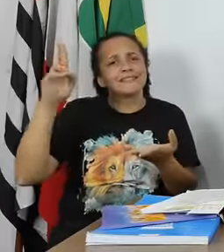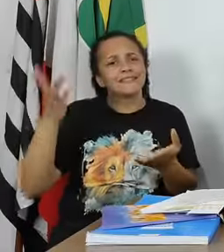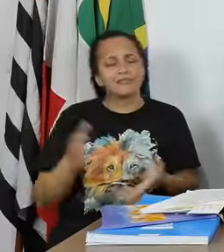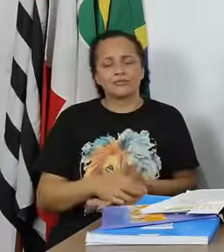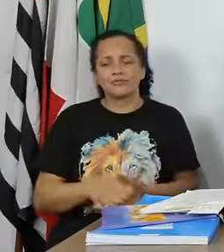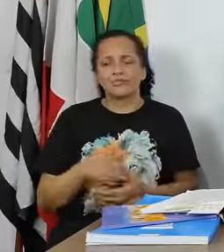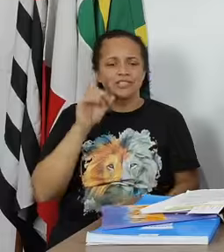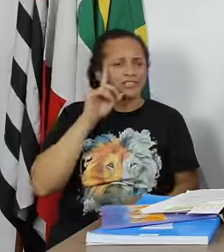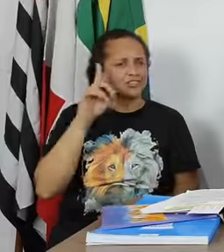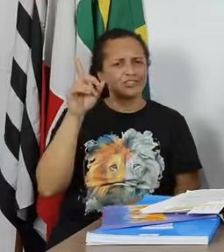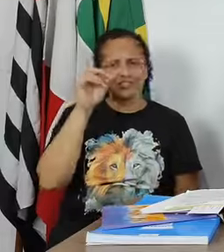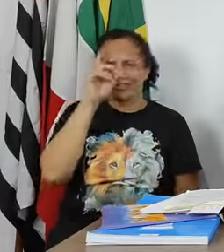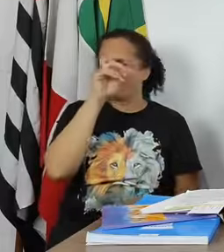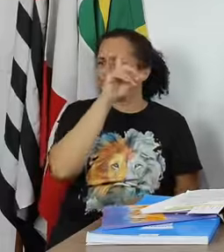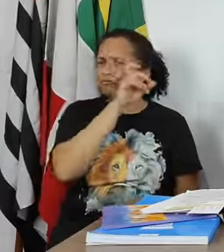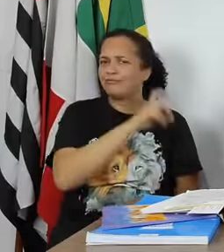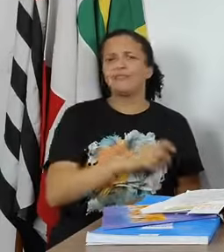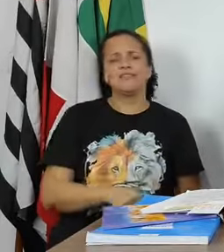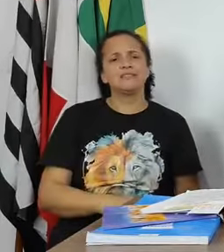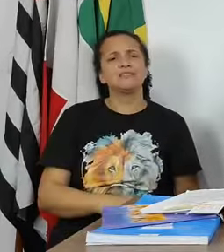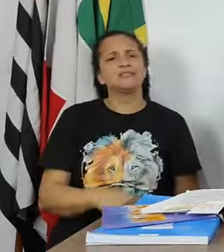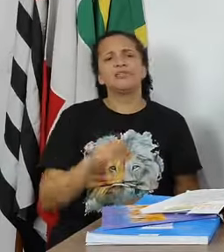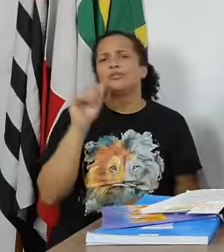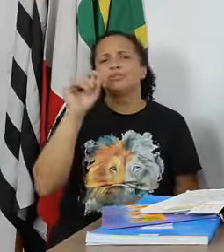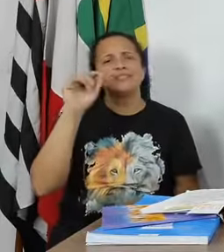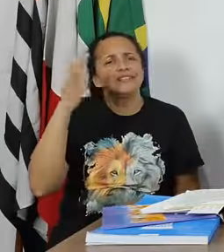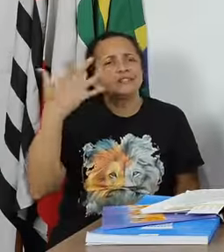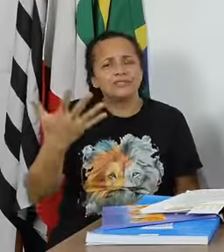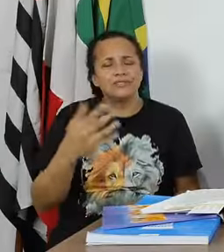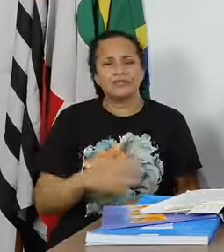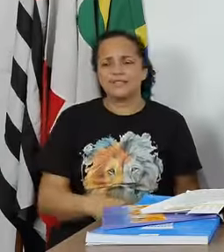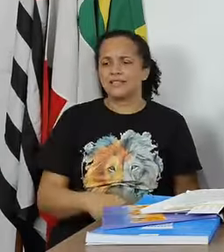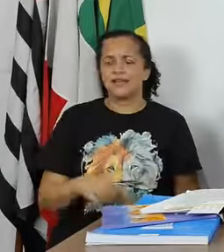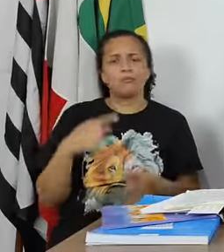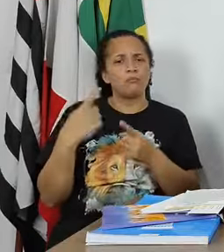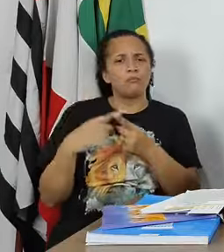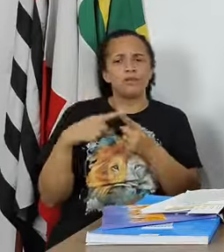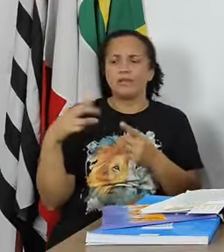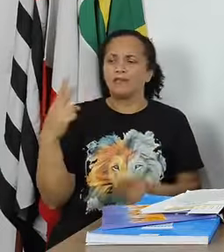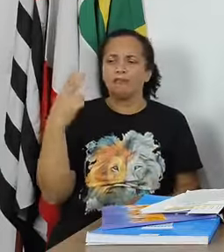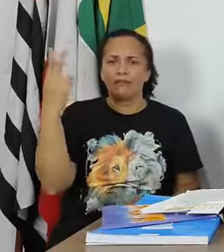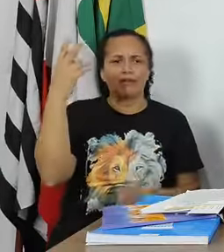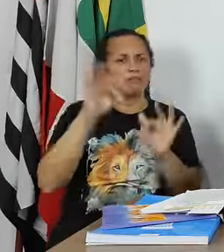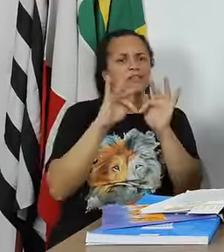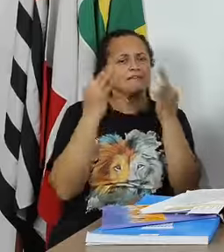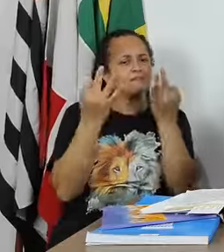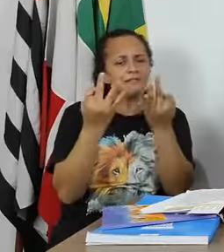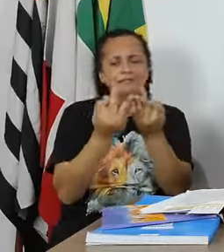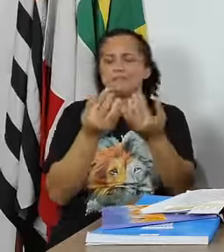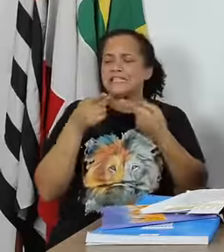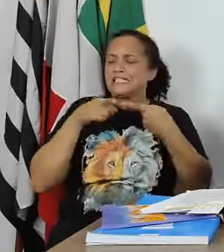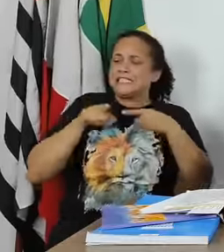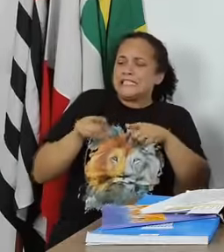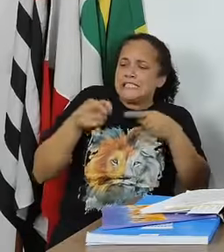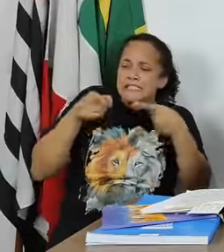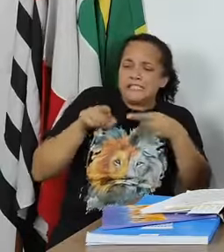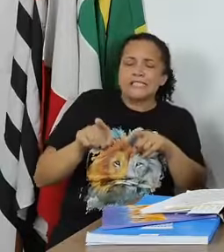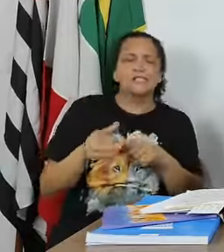momento tão difícil, porque o que está acontecendo? Os valores da família estão sendo atacados, estão